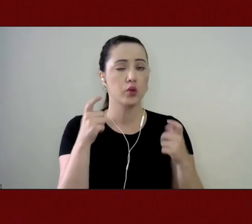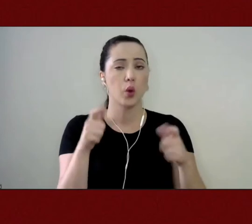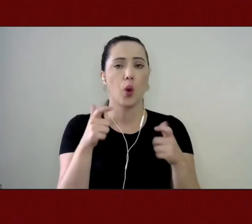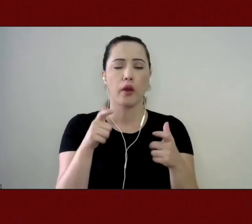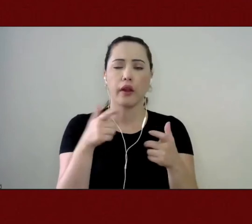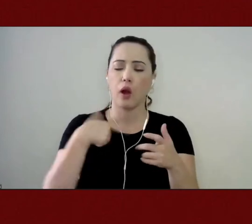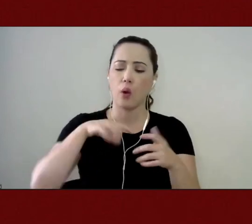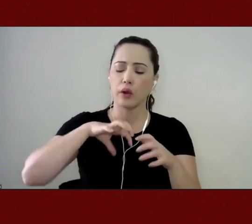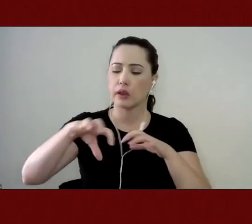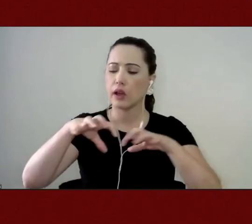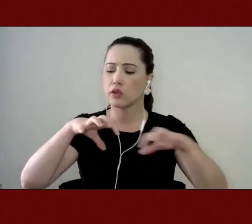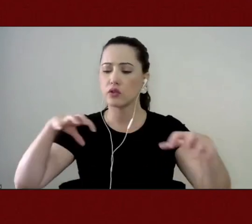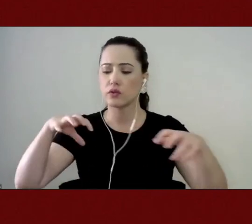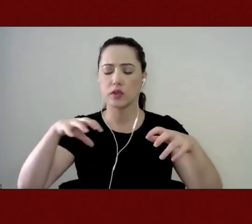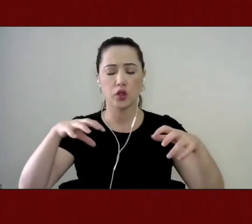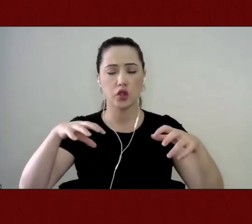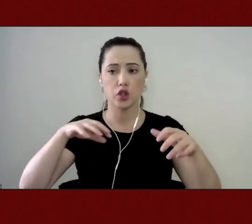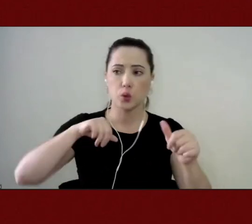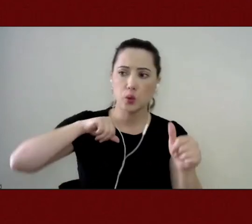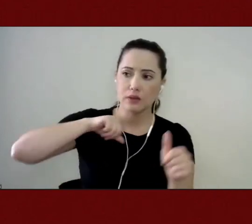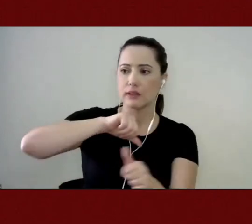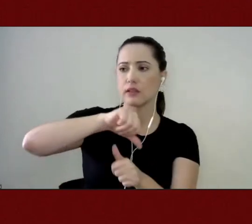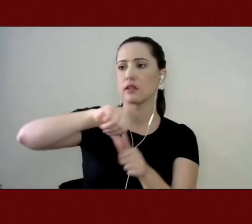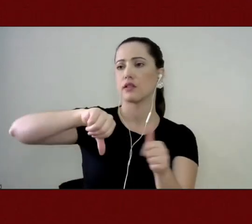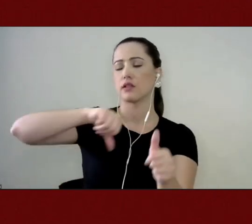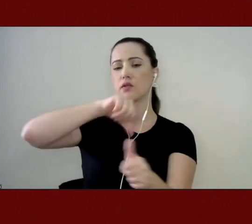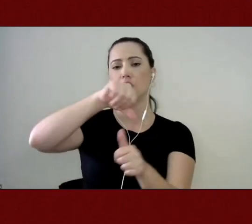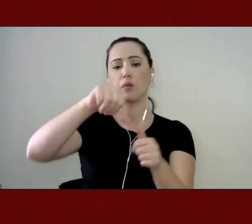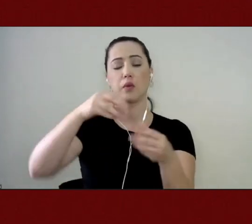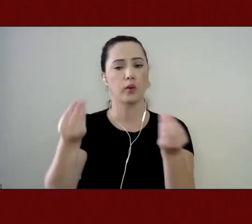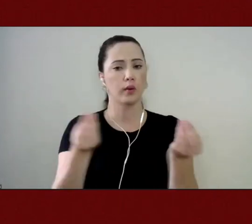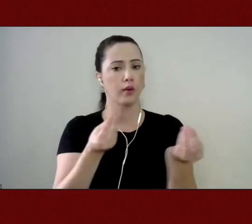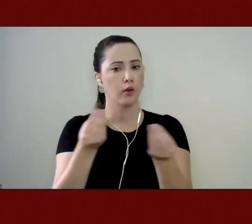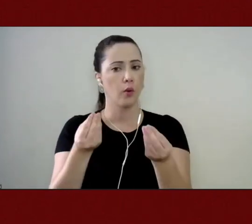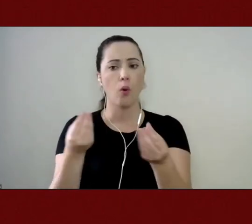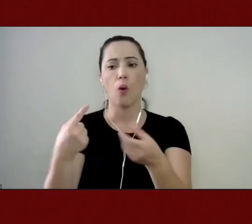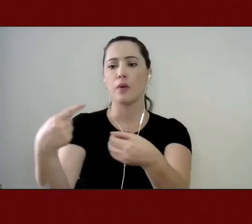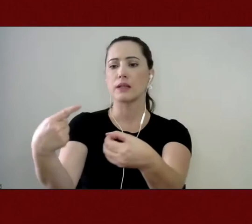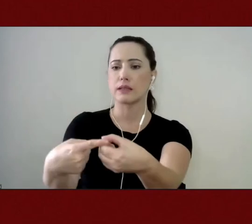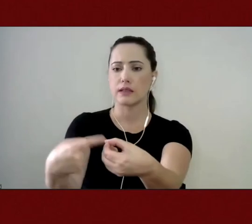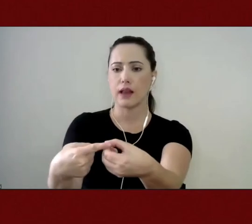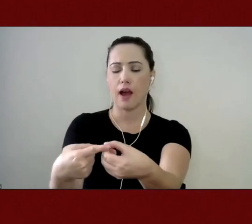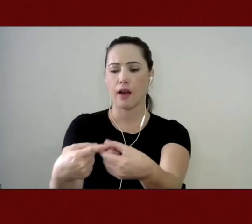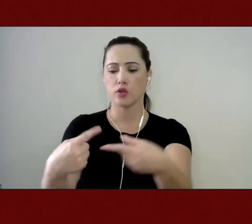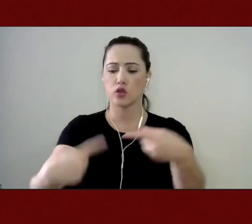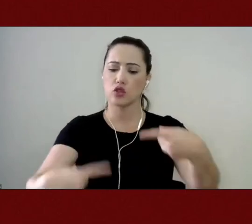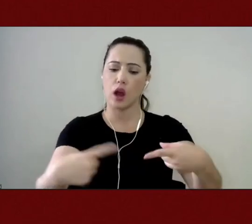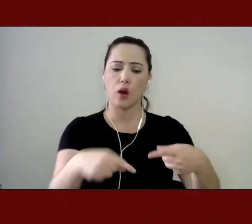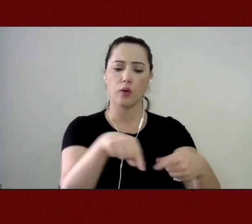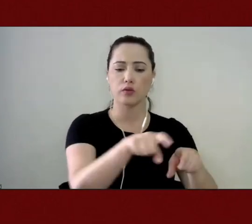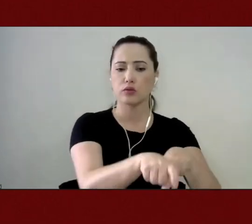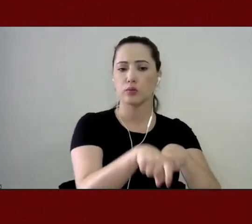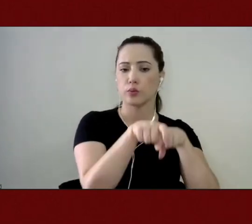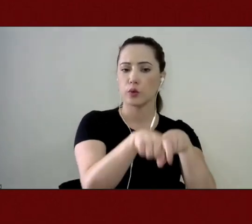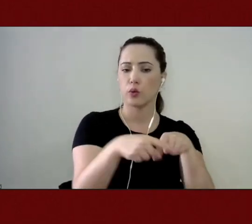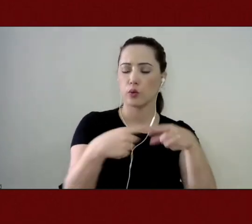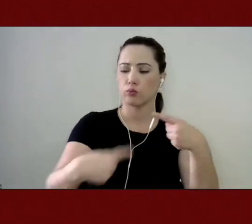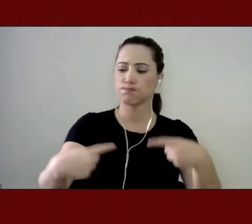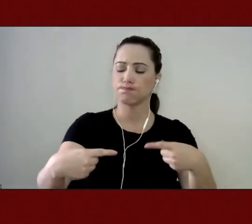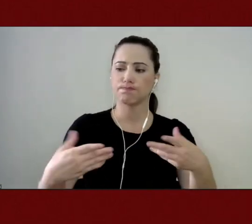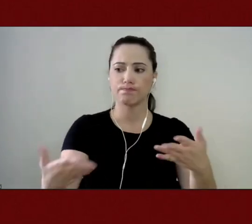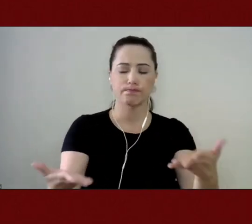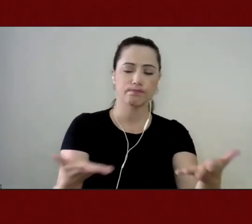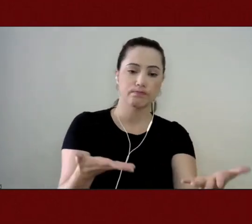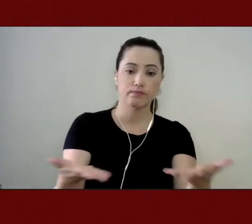fazer dialogar os núcleos operários urbanos com as grandes massas camponesas? A perspectiva